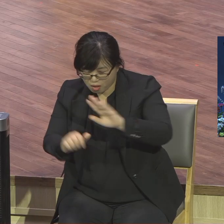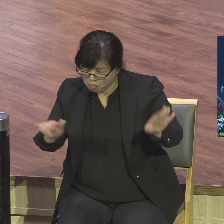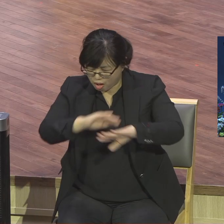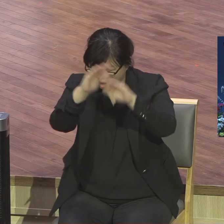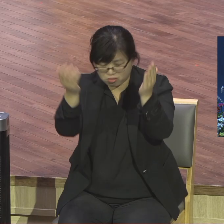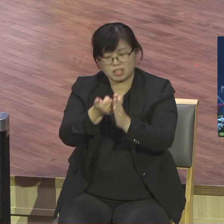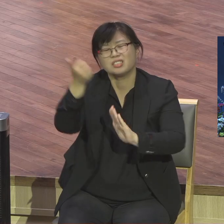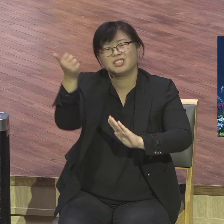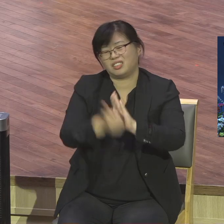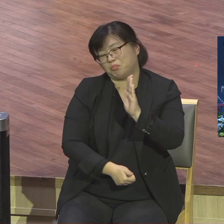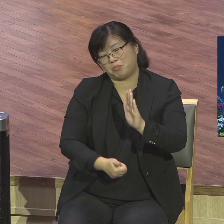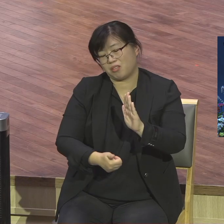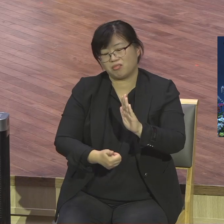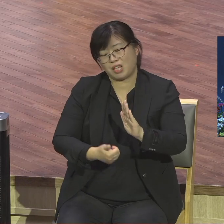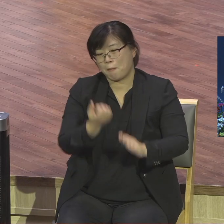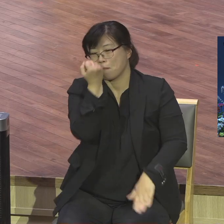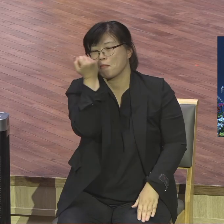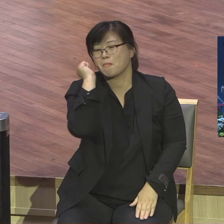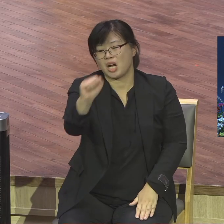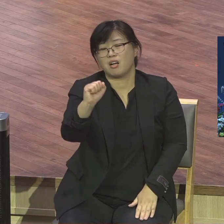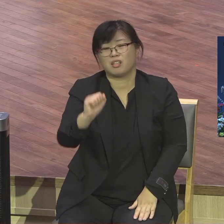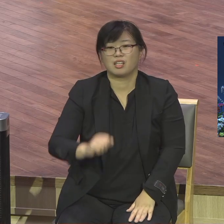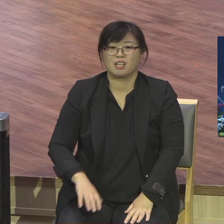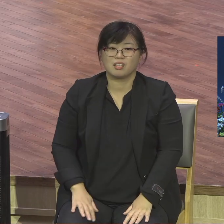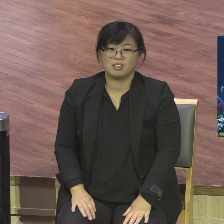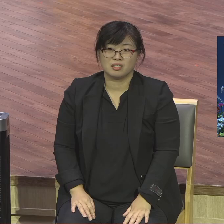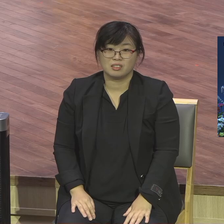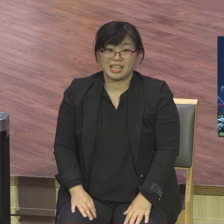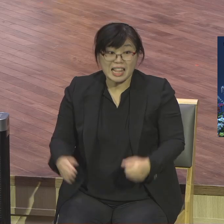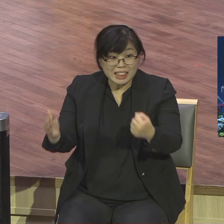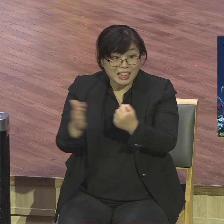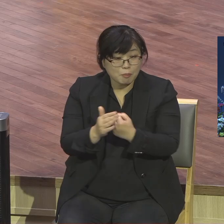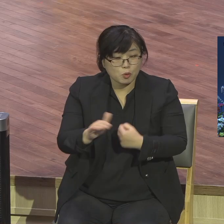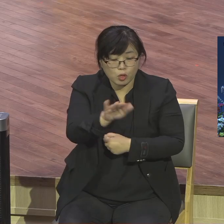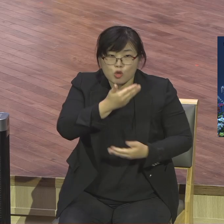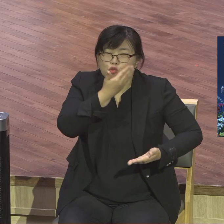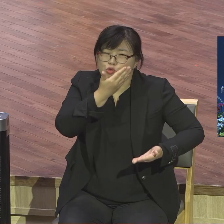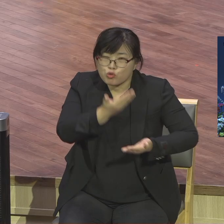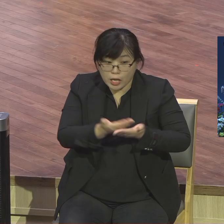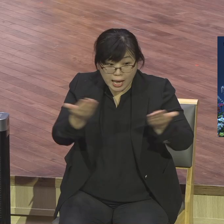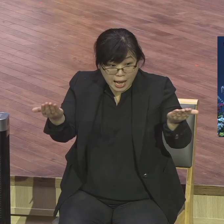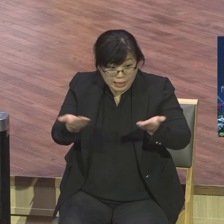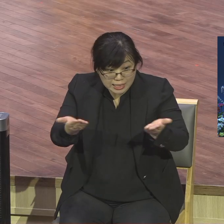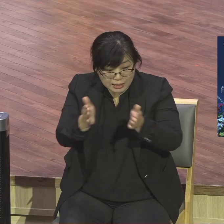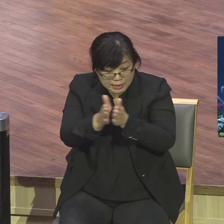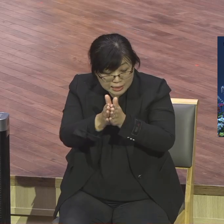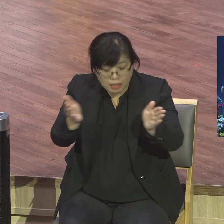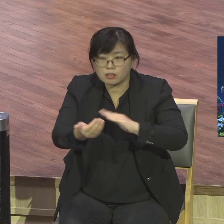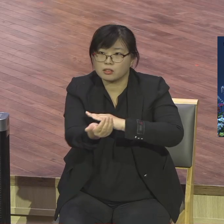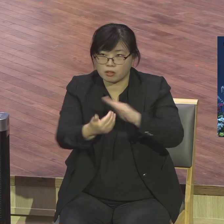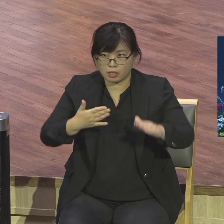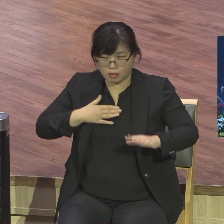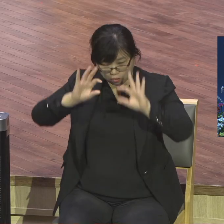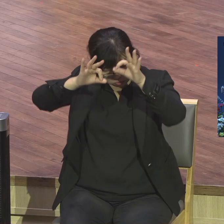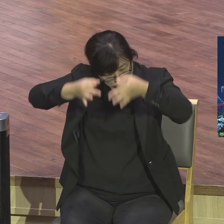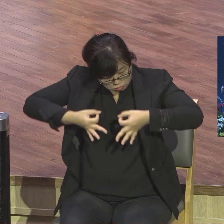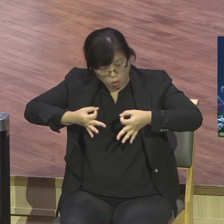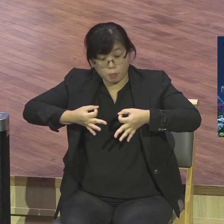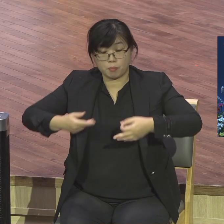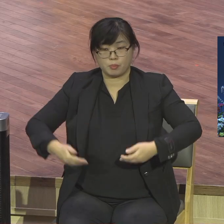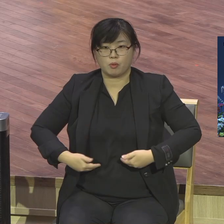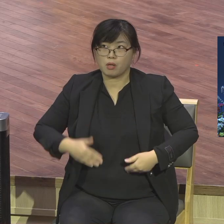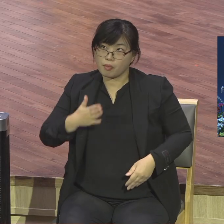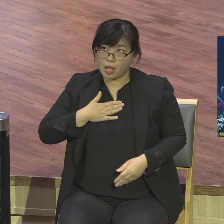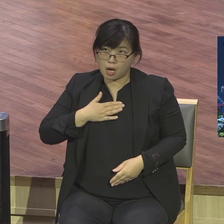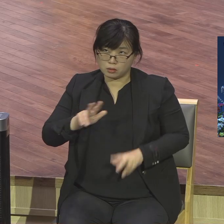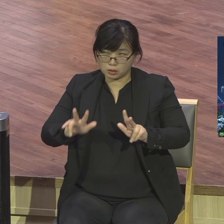뭘 결정하고 할 때 여러분 영적 상태를 빨리 스스로 판단해야 돼요 내가 지금 성령 충만한 상태 예배가